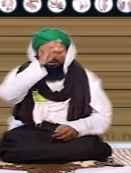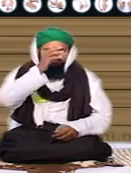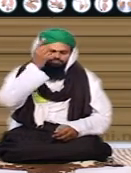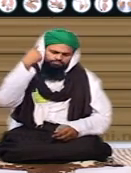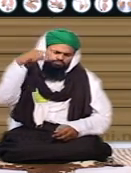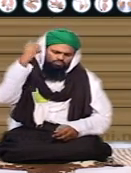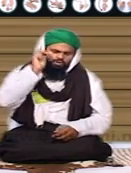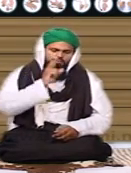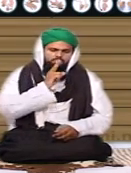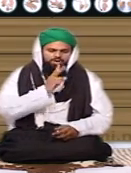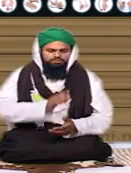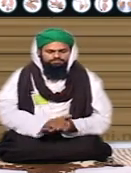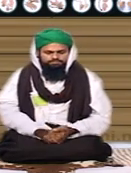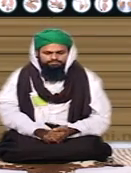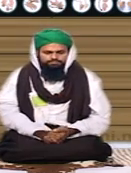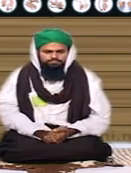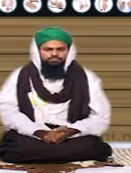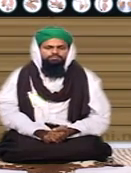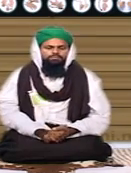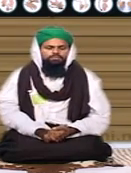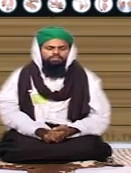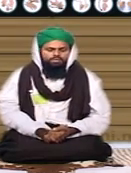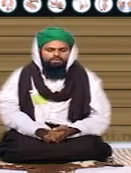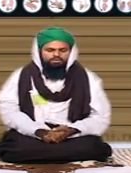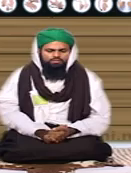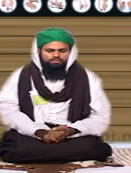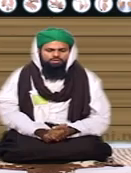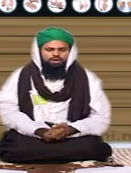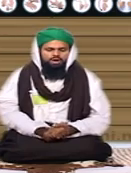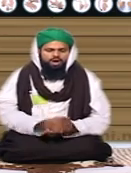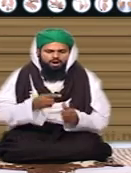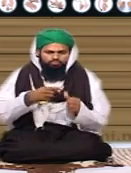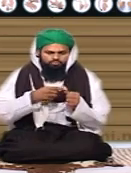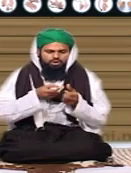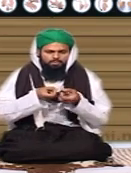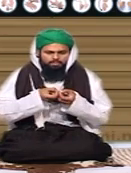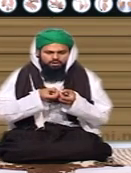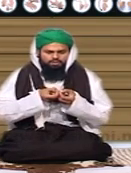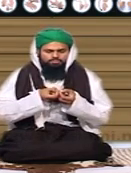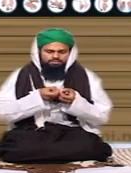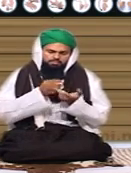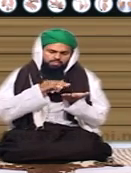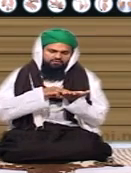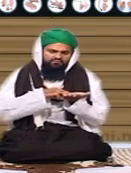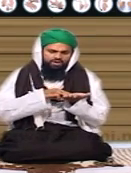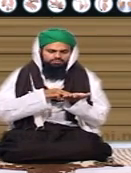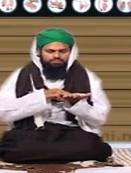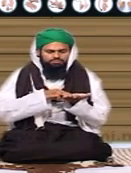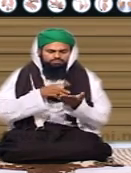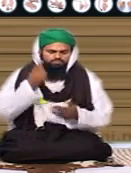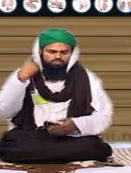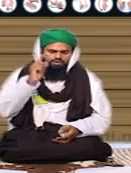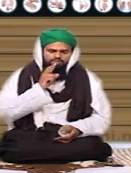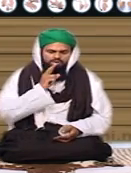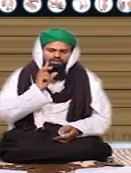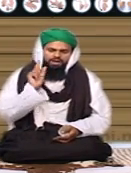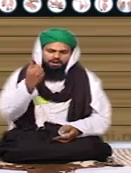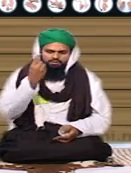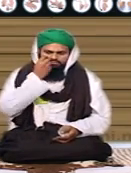سے تعلق رکھتا تھا، بنو امیہ کا خلیفہ عبد الملک بن مروان۔ اس کے پاس ایک